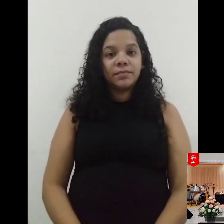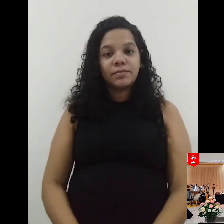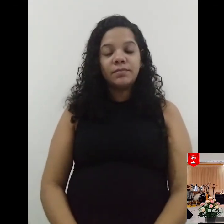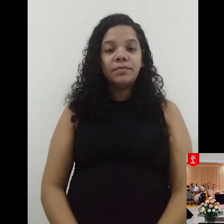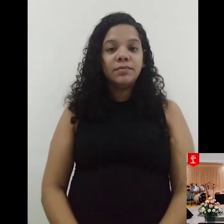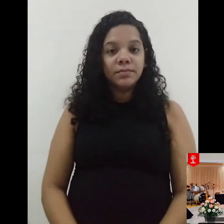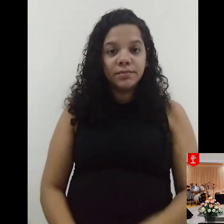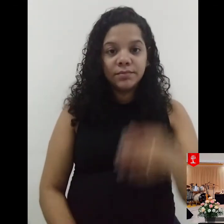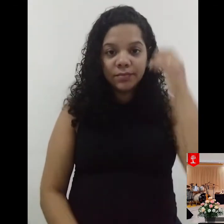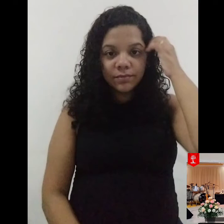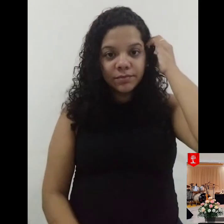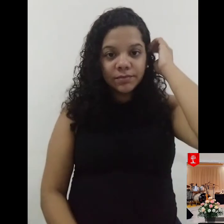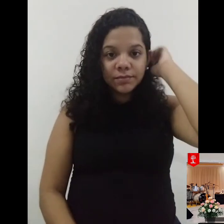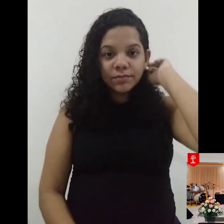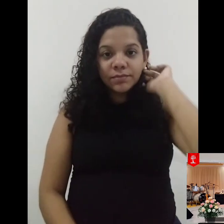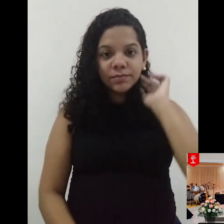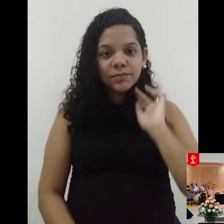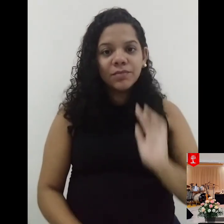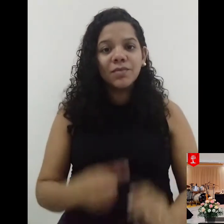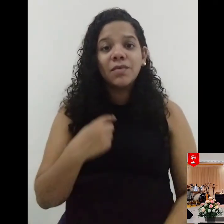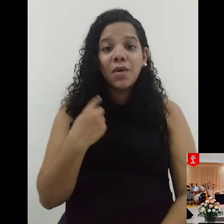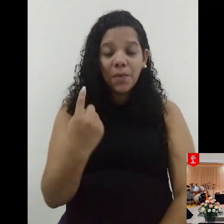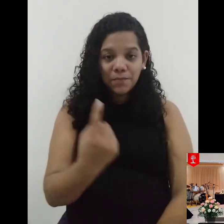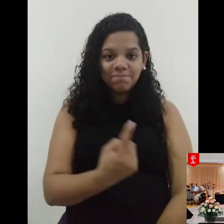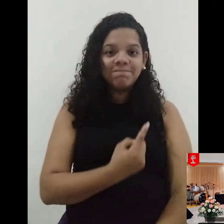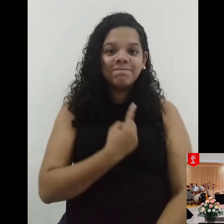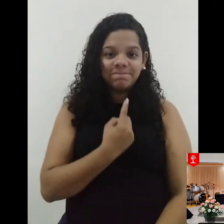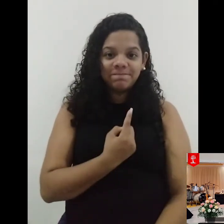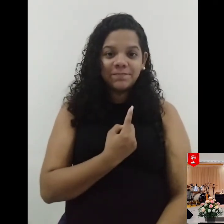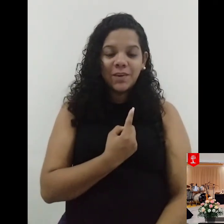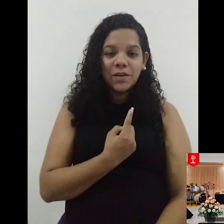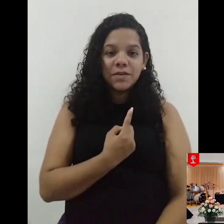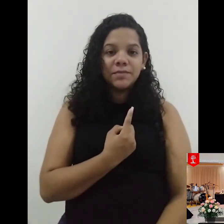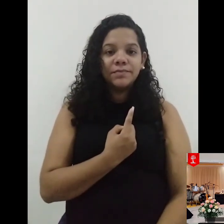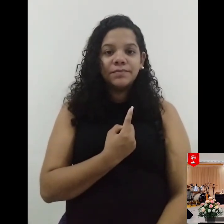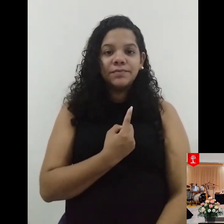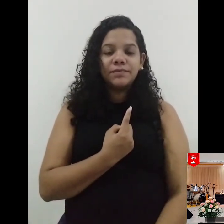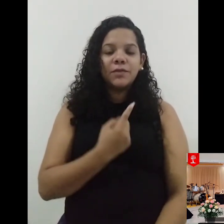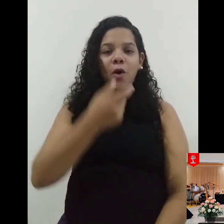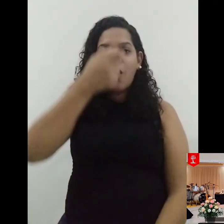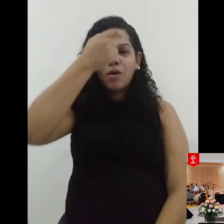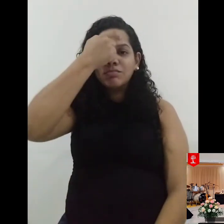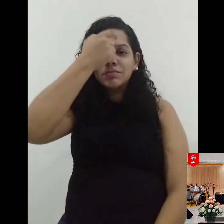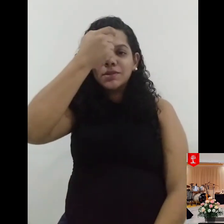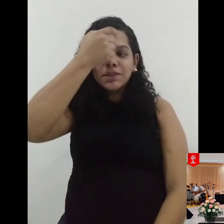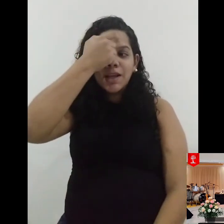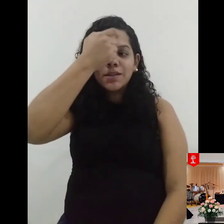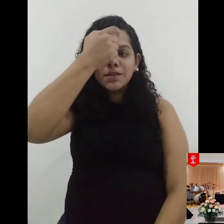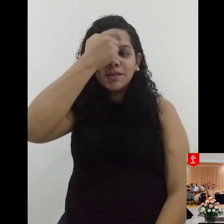Ninguém vai chegar diante de Deus e dizer assim: olha, Senhor, tu sabes que eu não sou pecador.